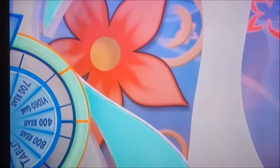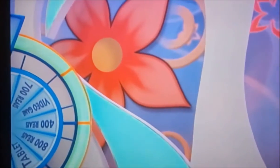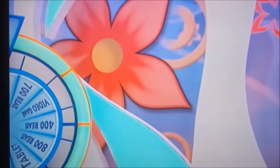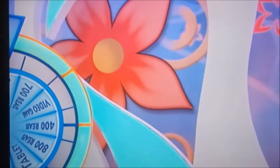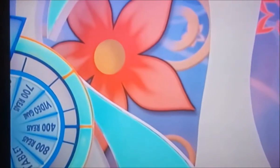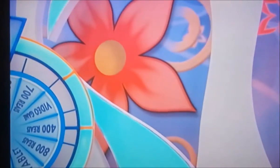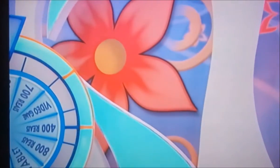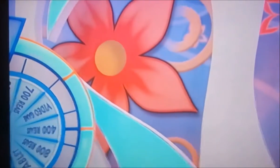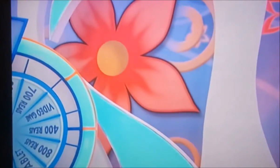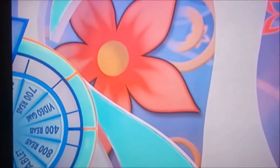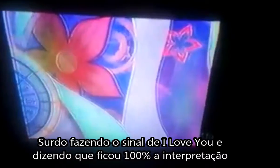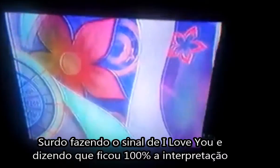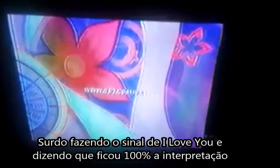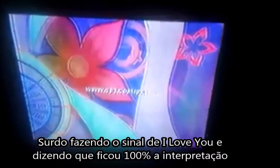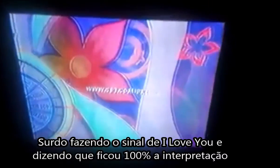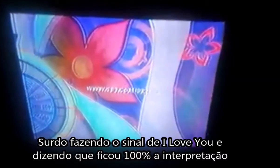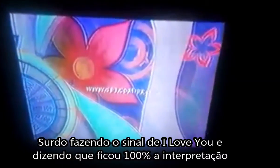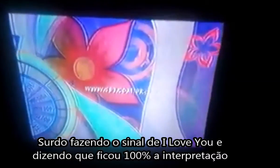Tchau.